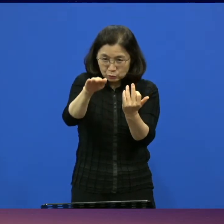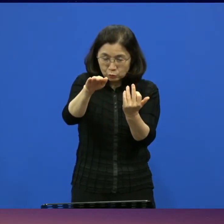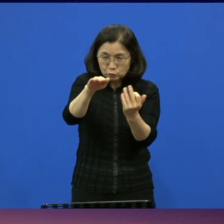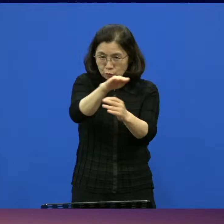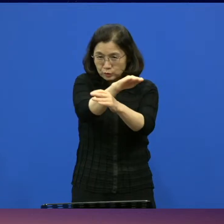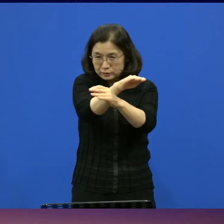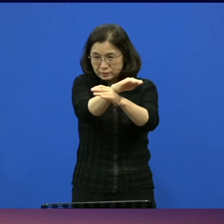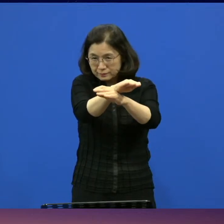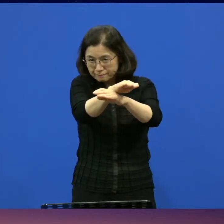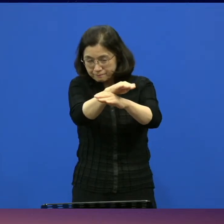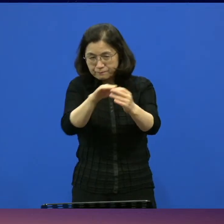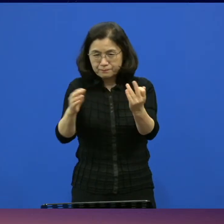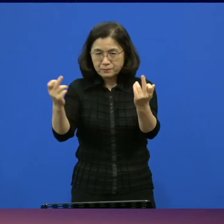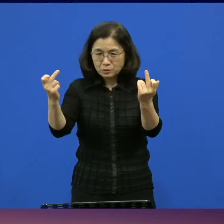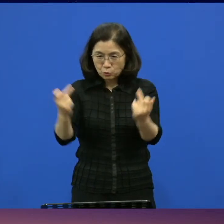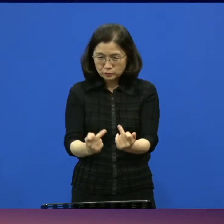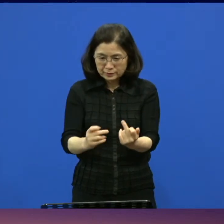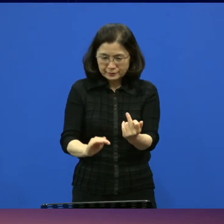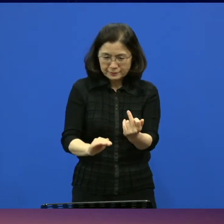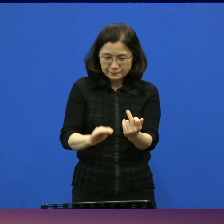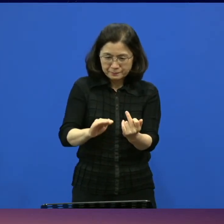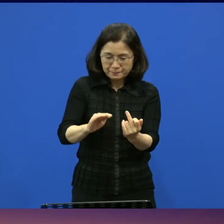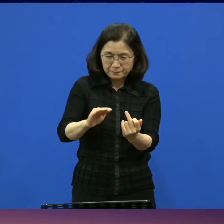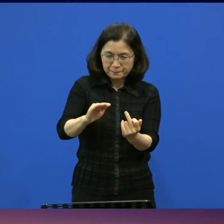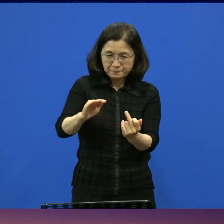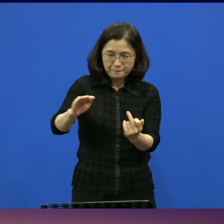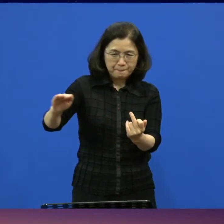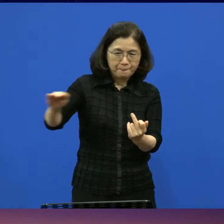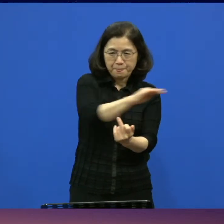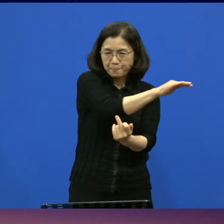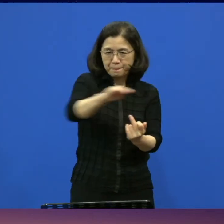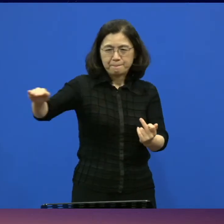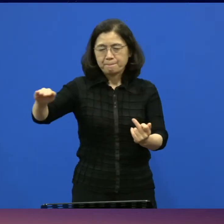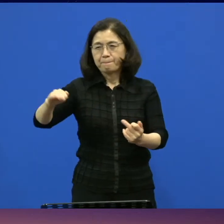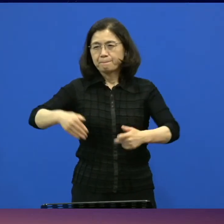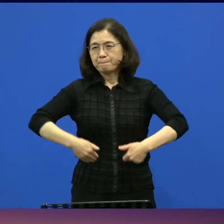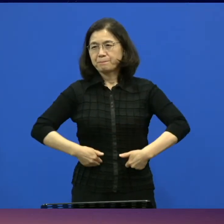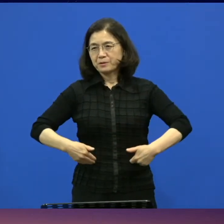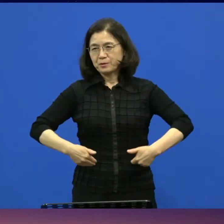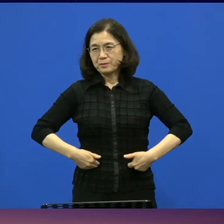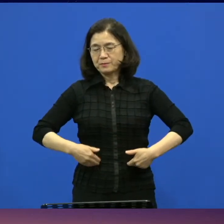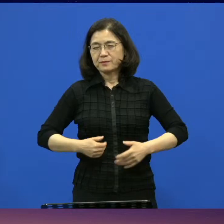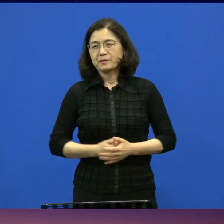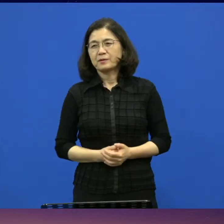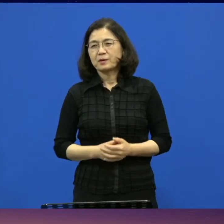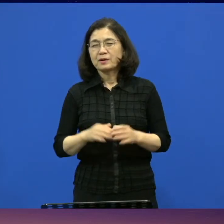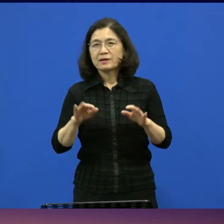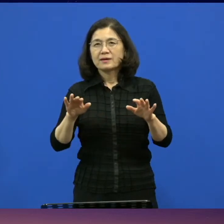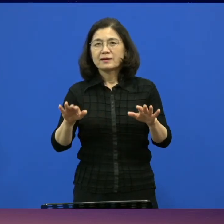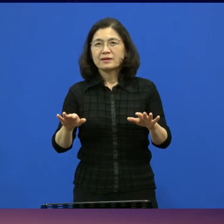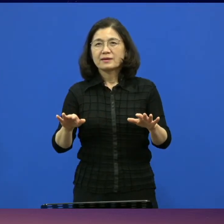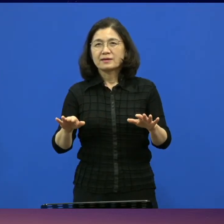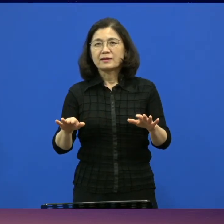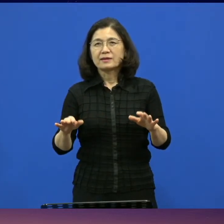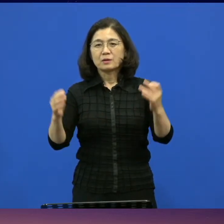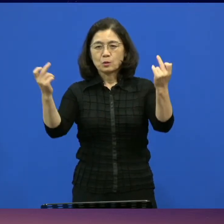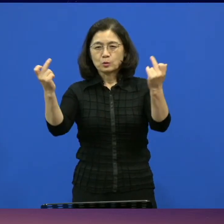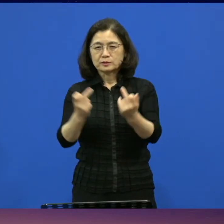꼴짜기를 메꾸어야 되는 거예요. 메꾸어야 되는. 오늘 이 밤에 그런 역사가 일어나야 돼요. 꼴짜기가 메꾸어져야